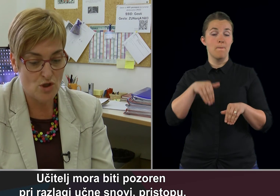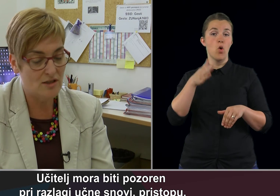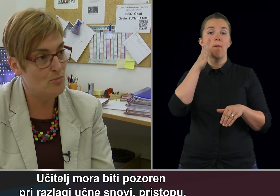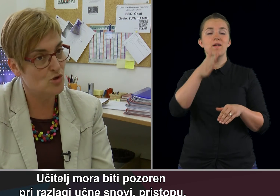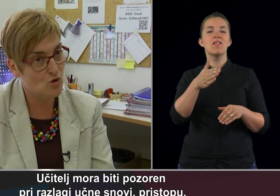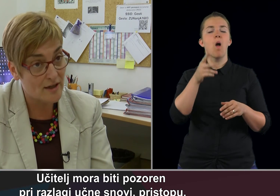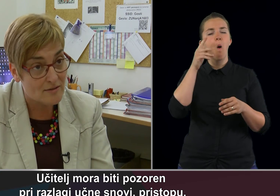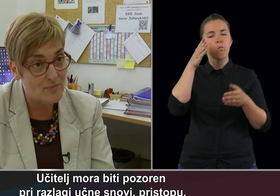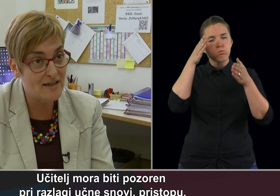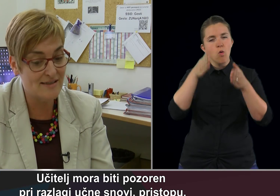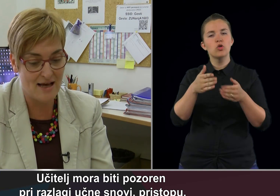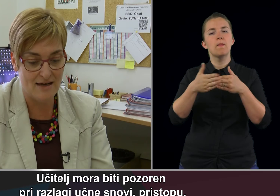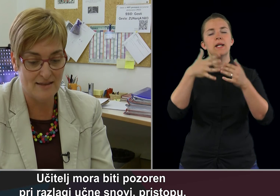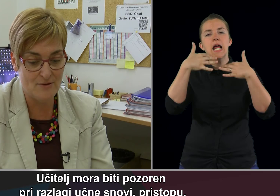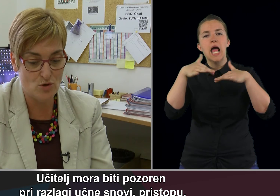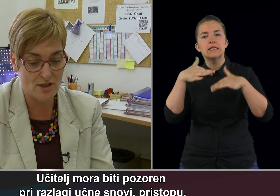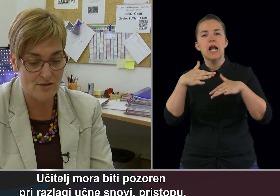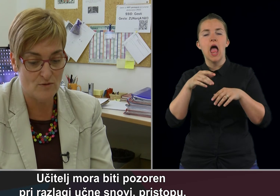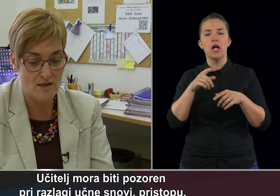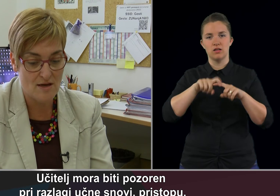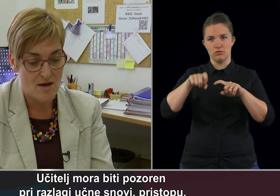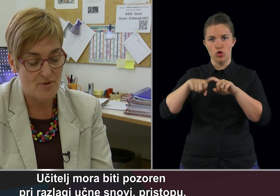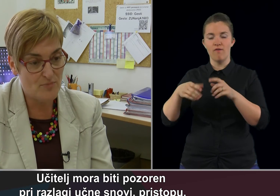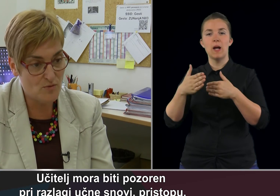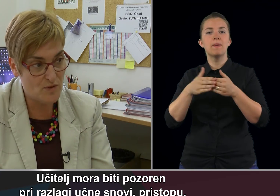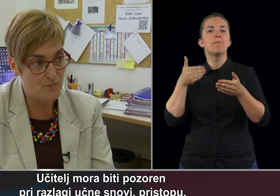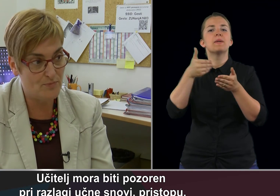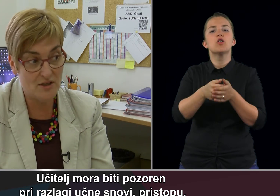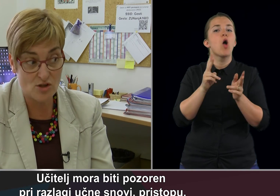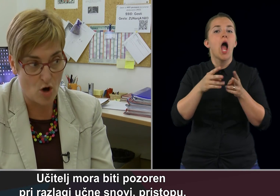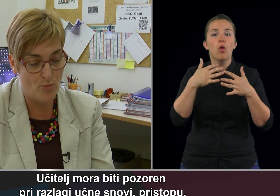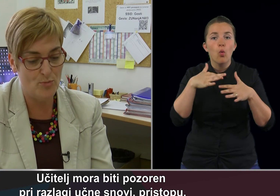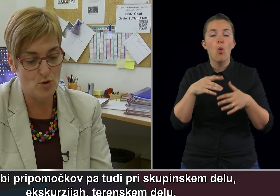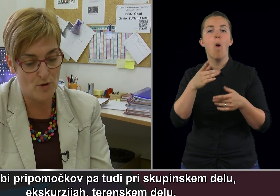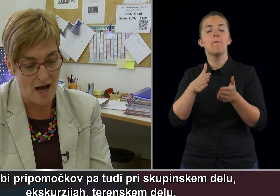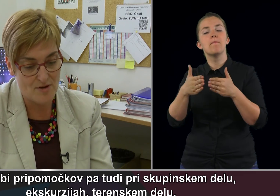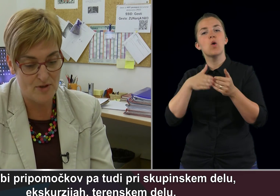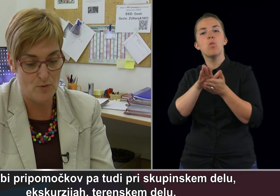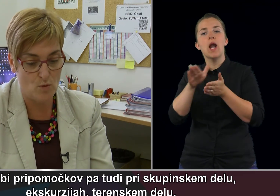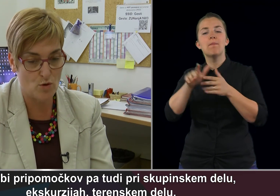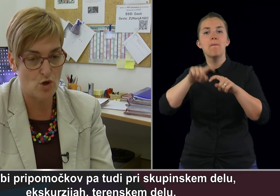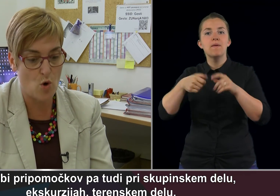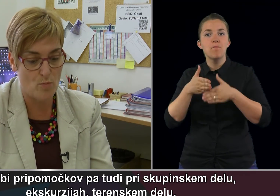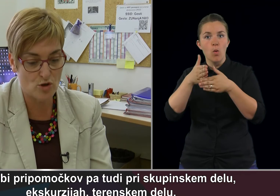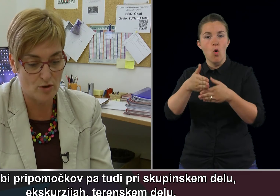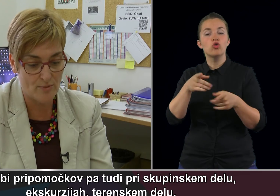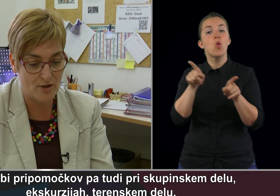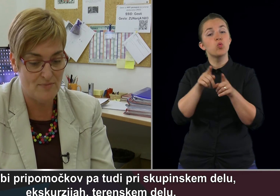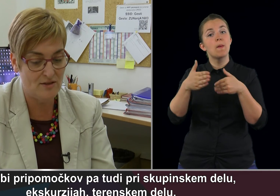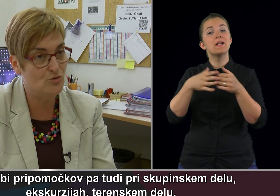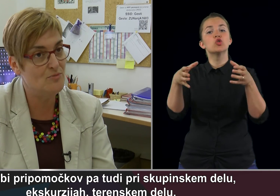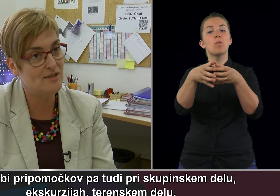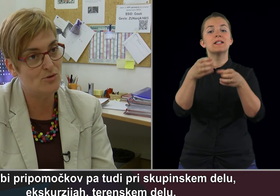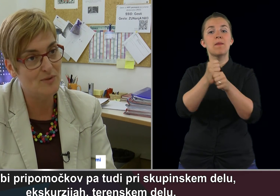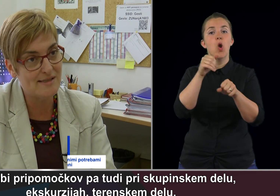mora biti učitelj pozoren pri razlagi učne snovi, pri pristopu, pri uporabi pripomočkov. Pozoren mora